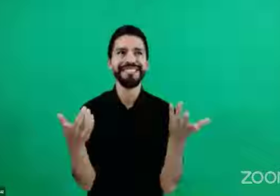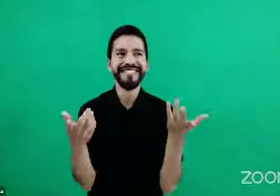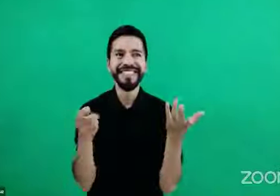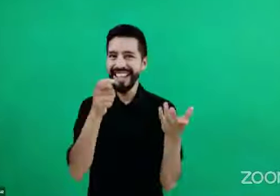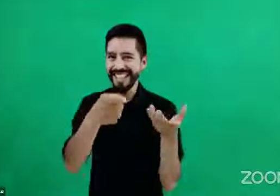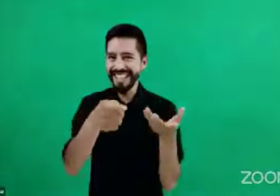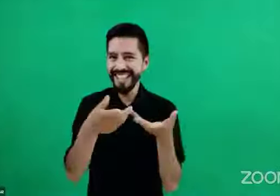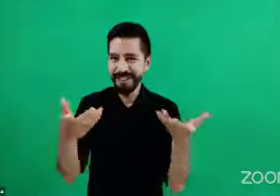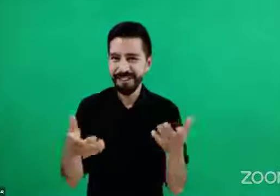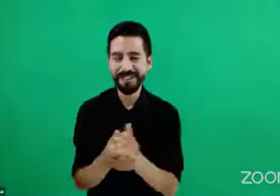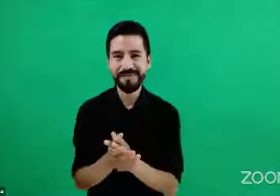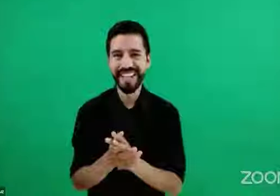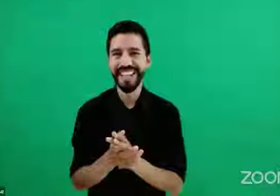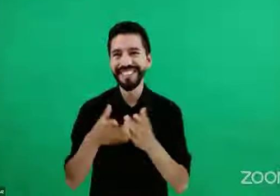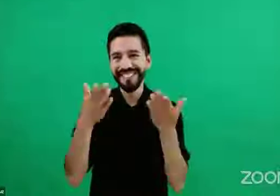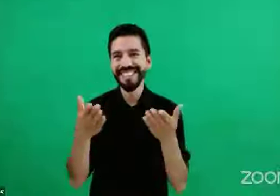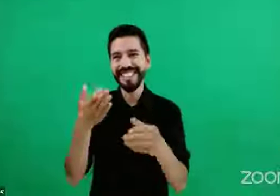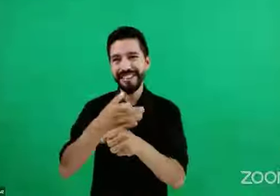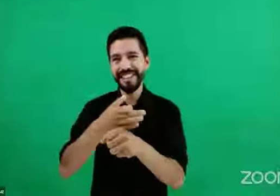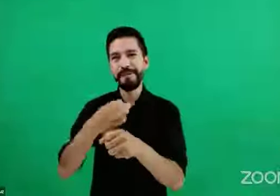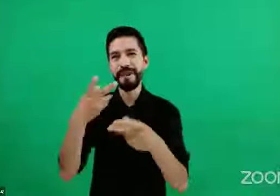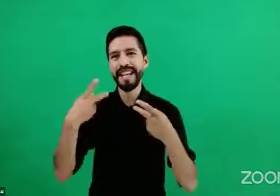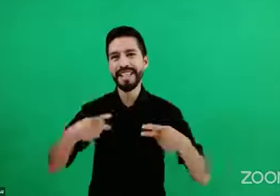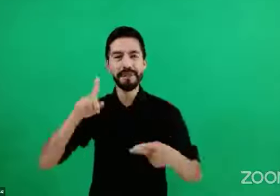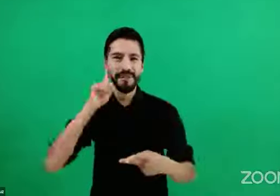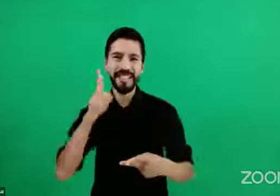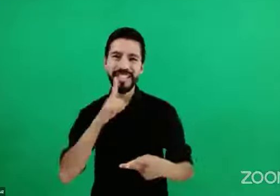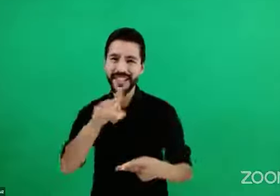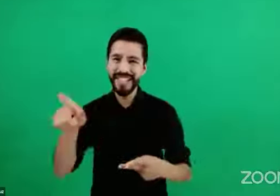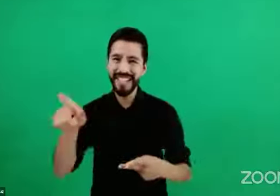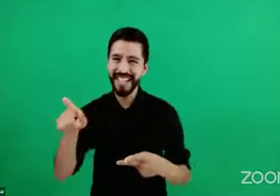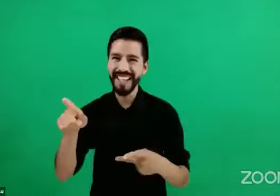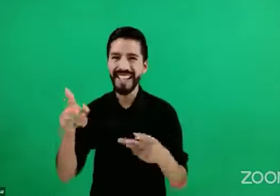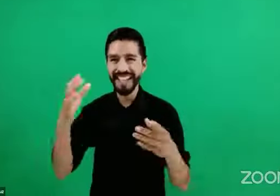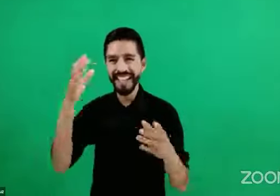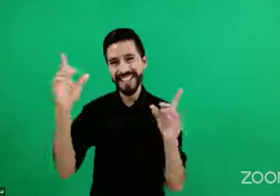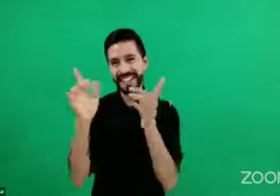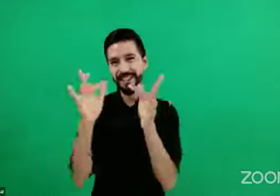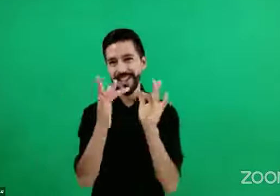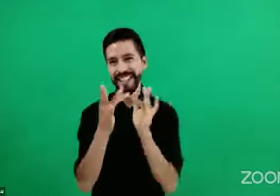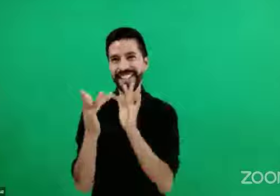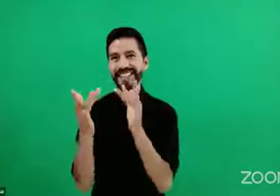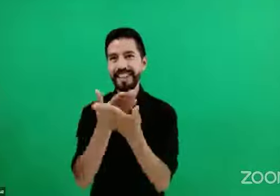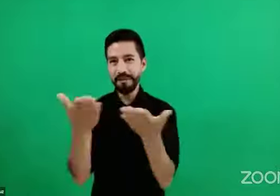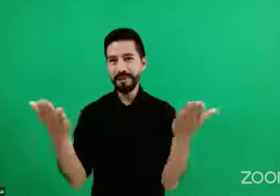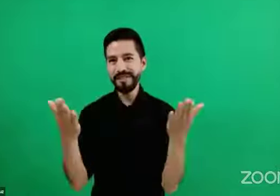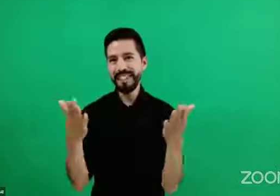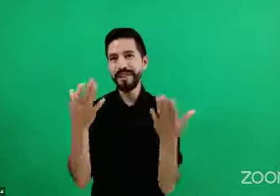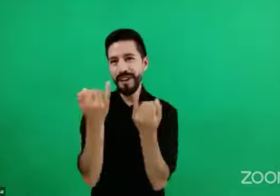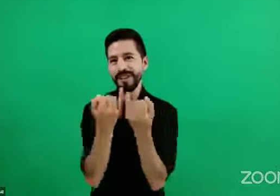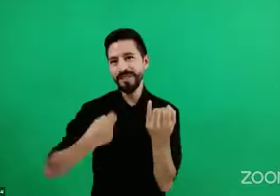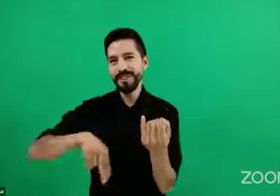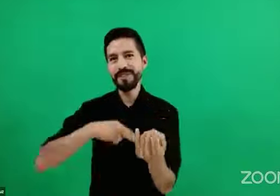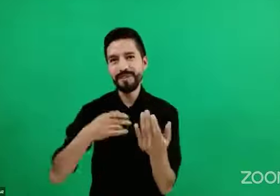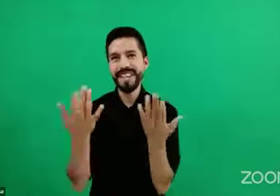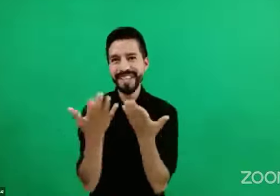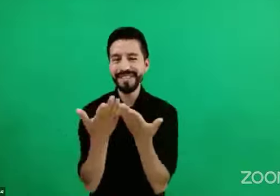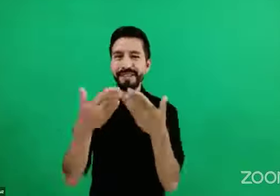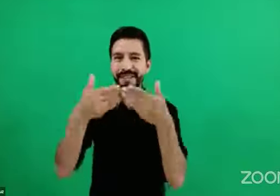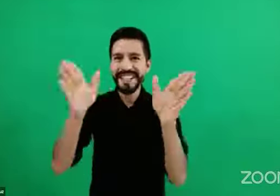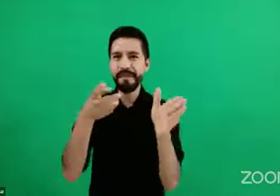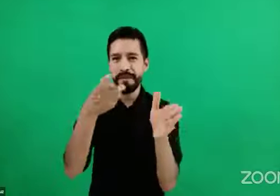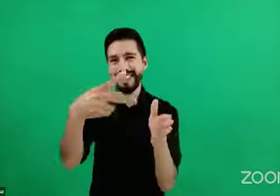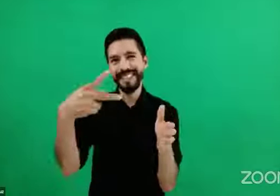tú, bueno, ¿qué es eso, no? Entonces, ahorita para las personas sordas que se conecten, pues igual nosotros vamos